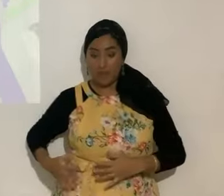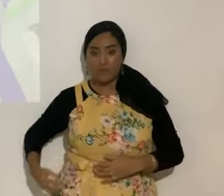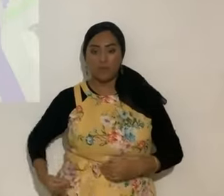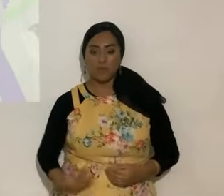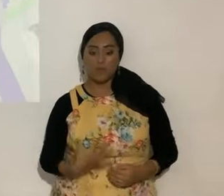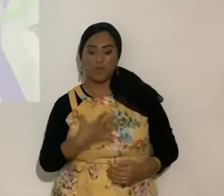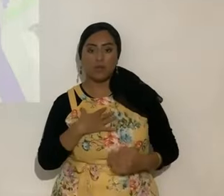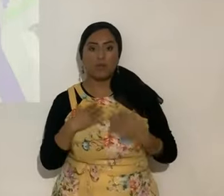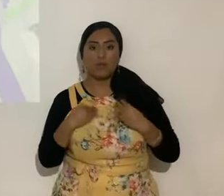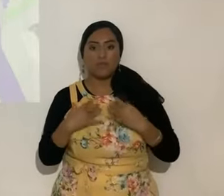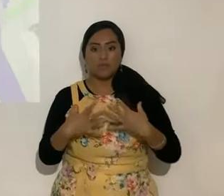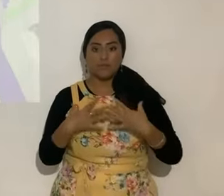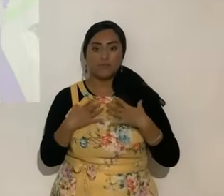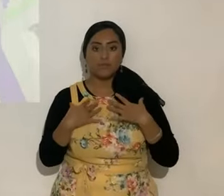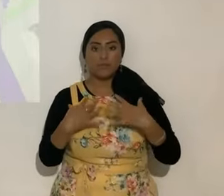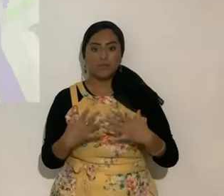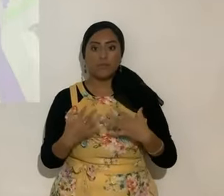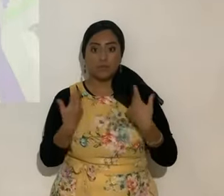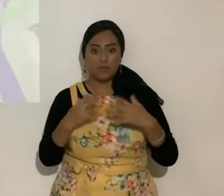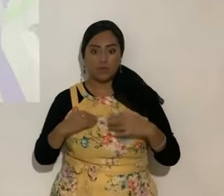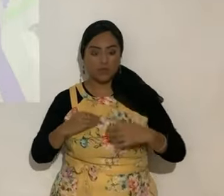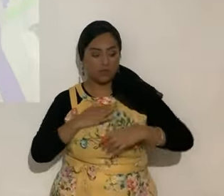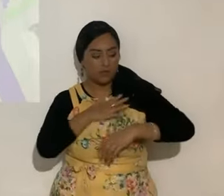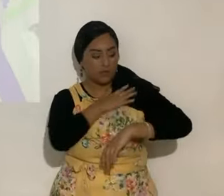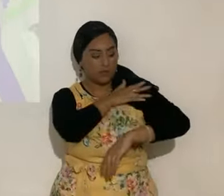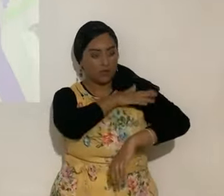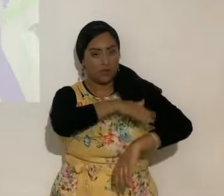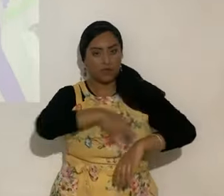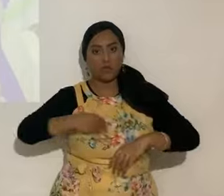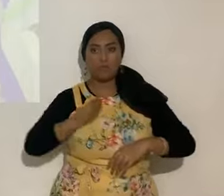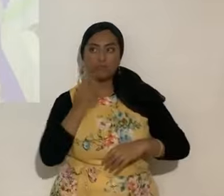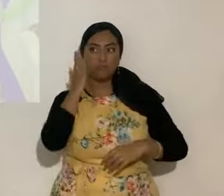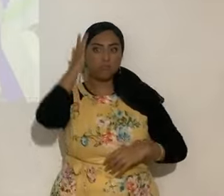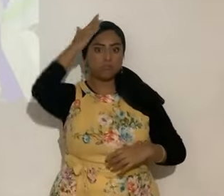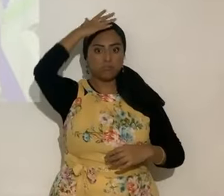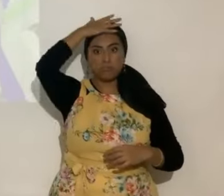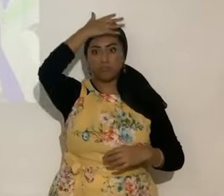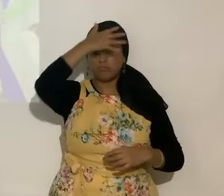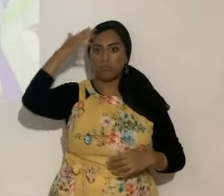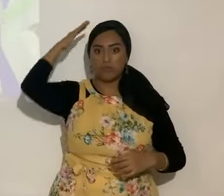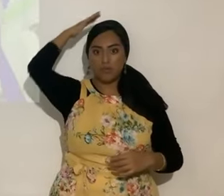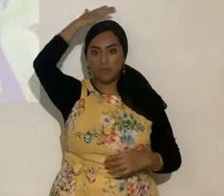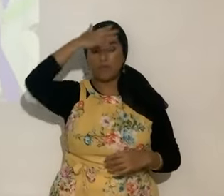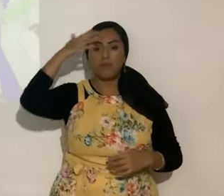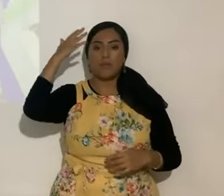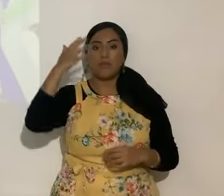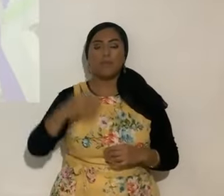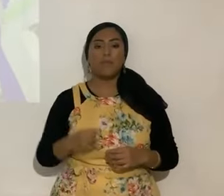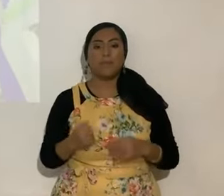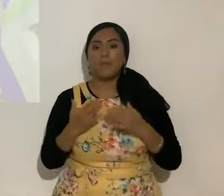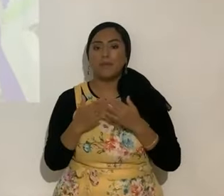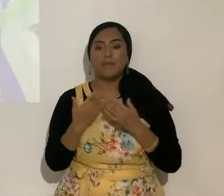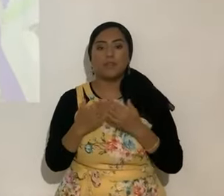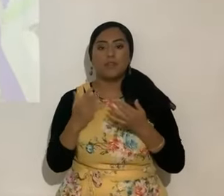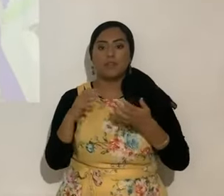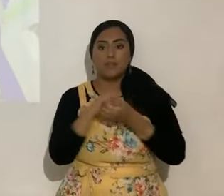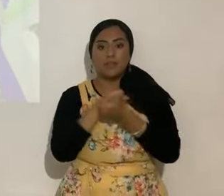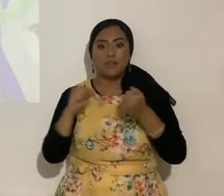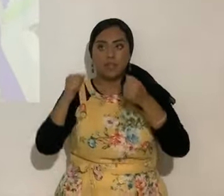pulmones, que es lo más frecuente, de ahí a los huesos, o al cerebro, etcétera, etcétera, etcétera, entonces, es fácilmente